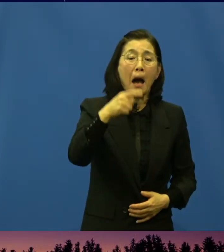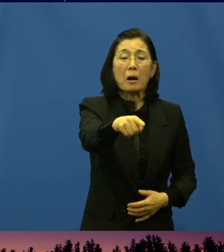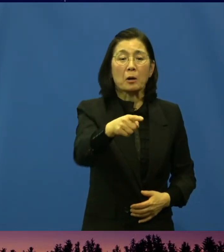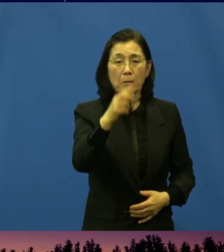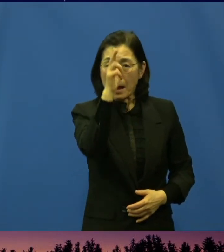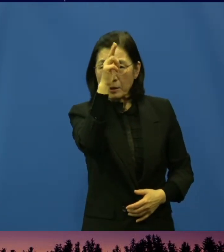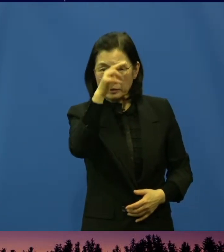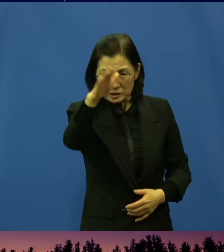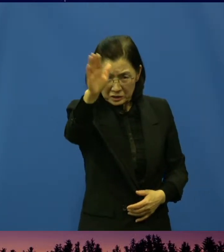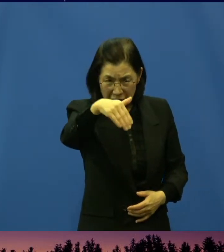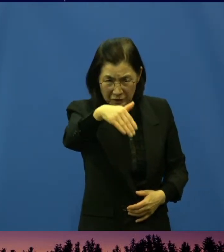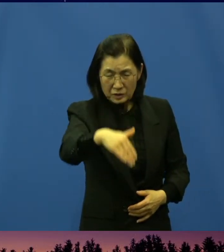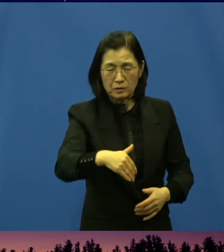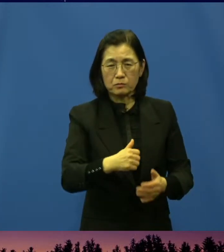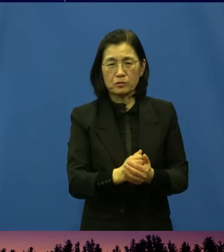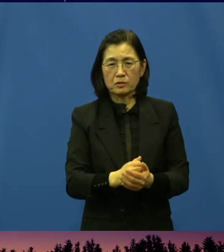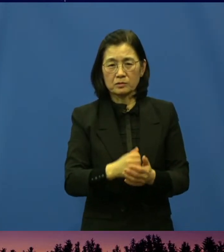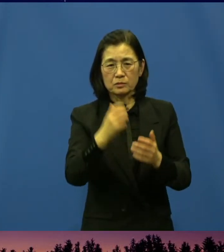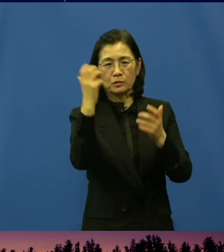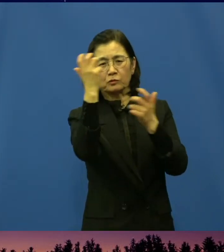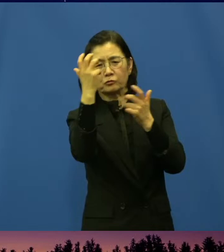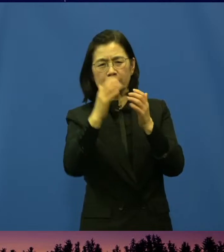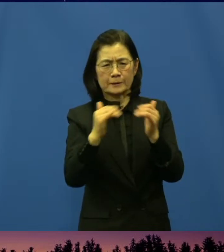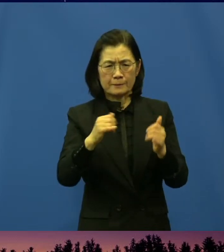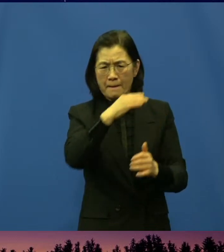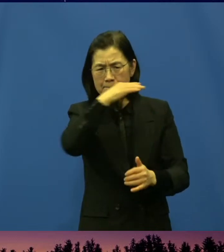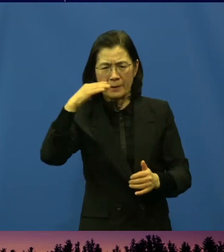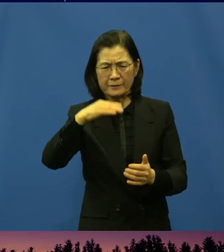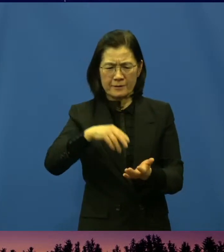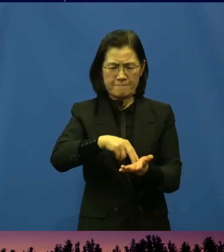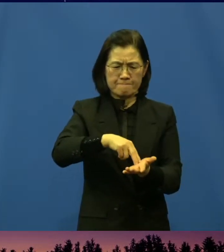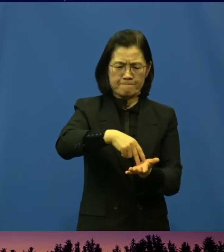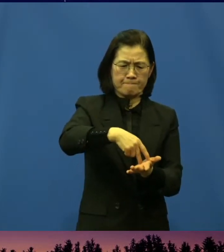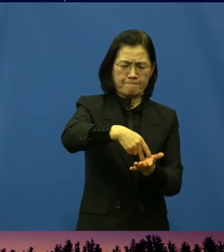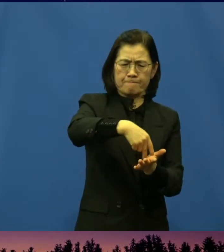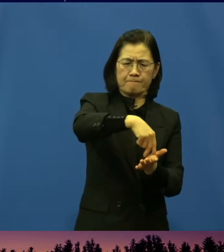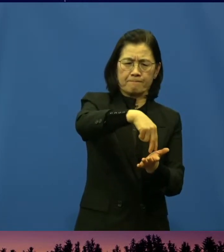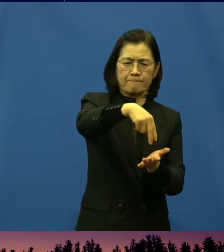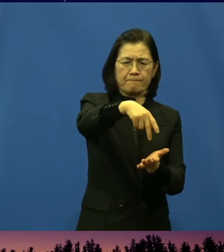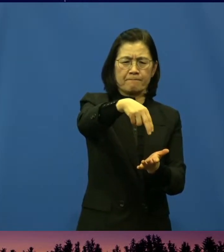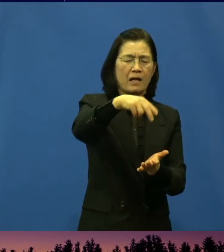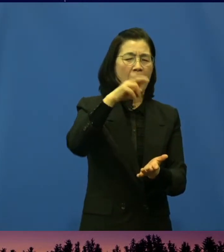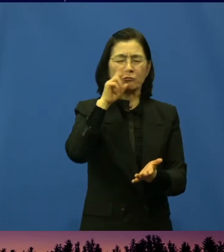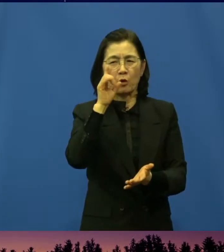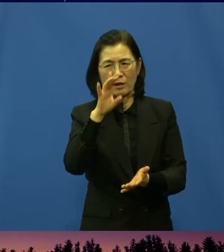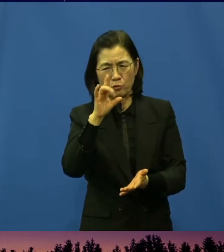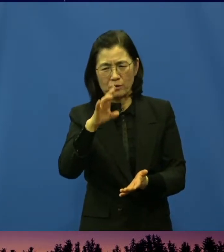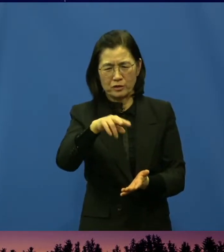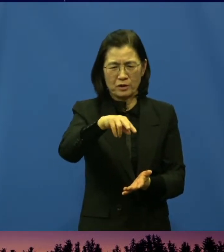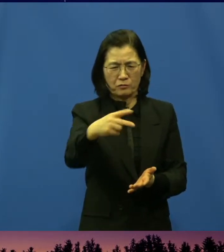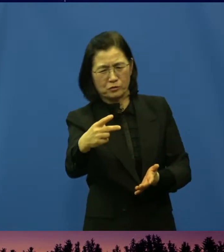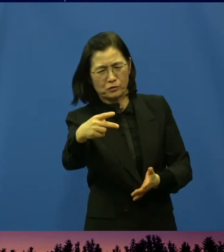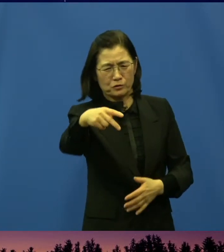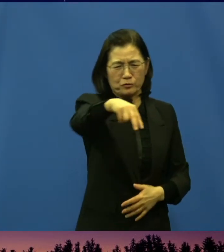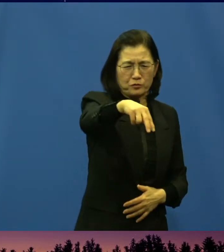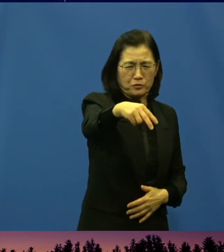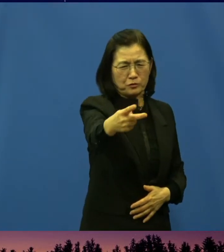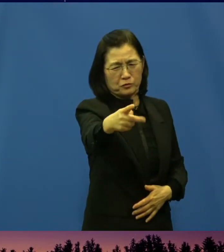이제 술 취한 거잖아요. 자기는 바로 걷고 싶은데 바로 안 되는 거잖아요.